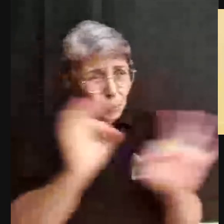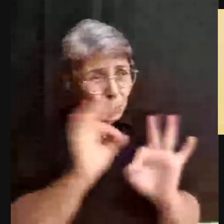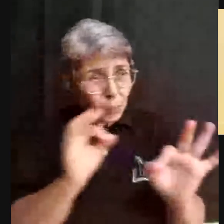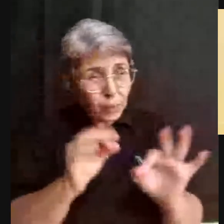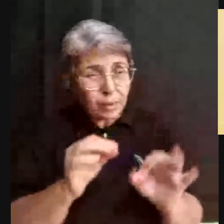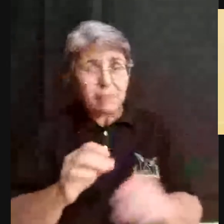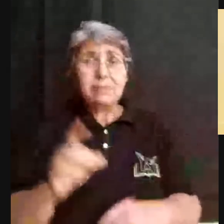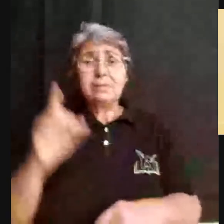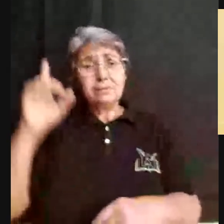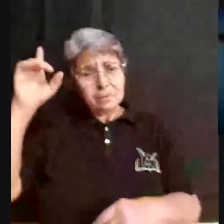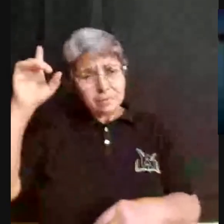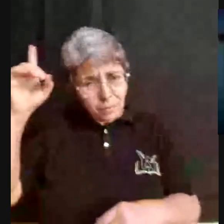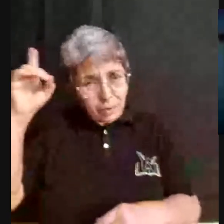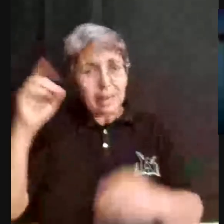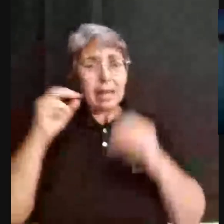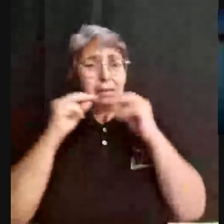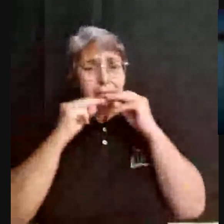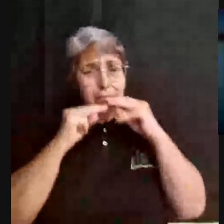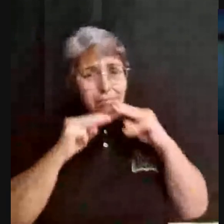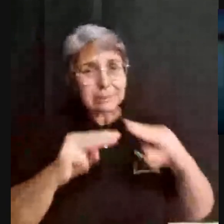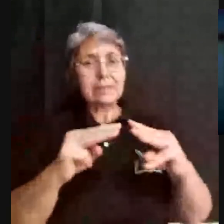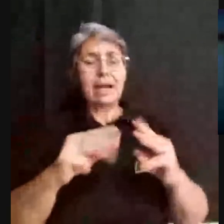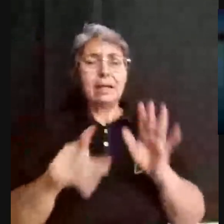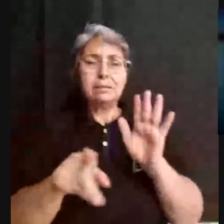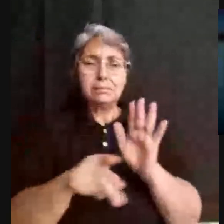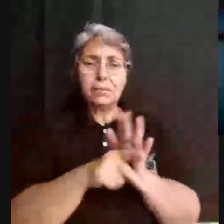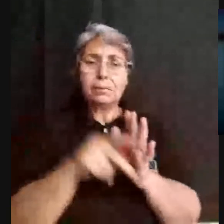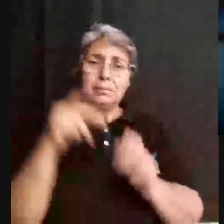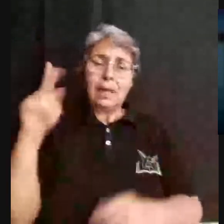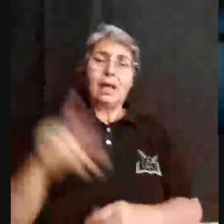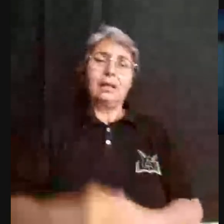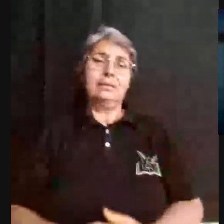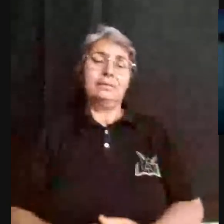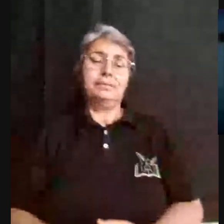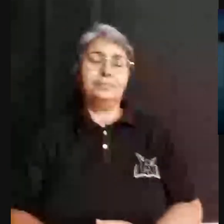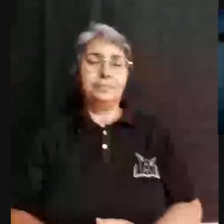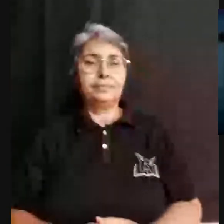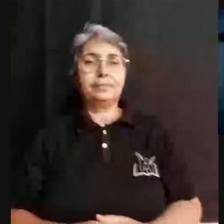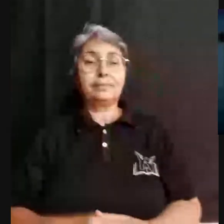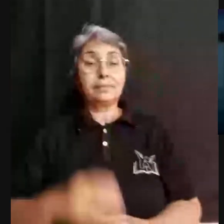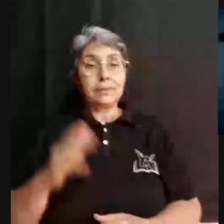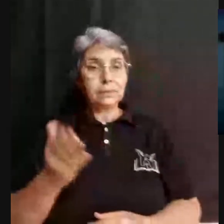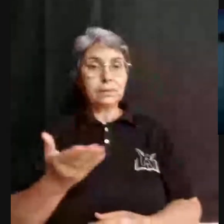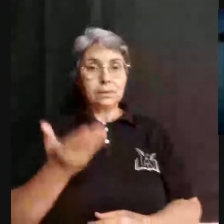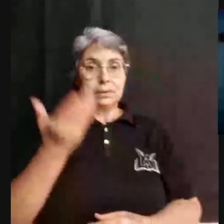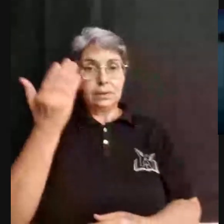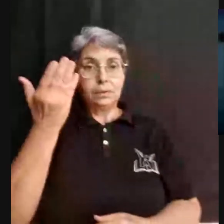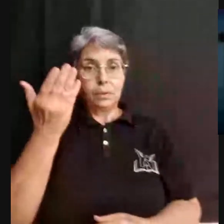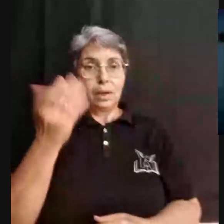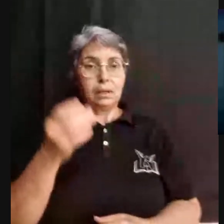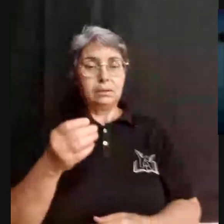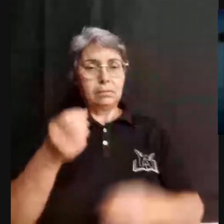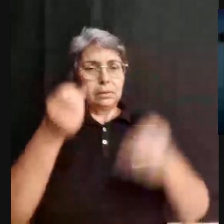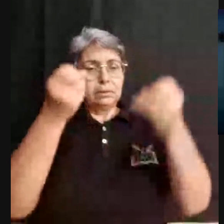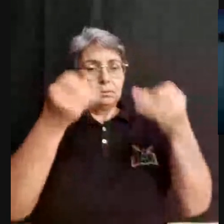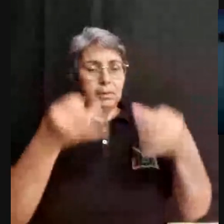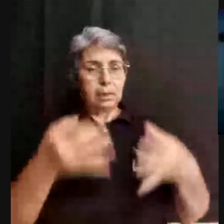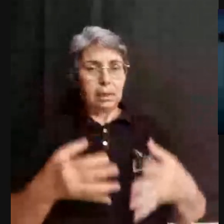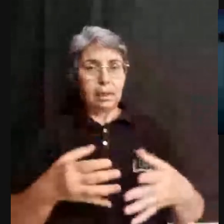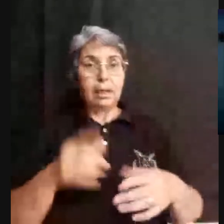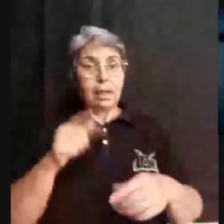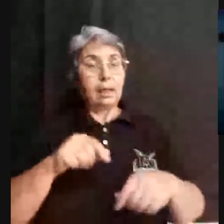que o que o irmão White basicamente está dizendo aqui é que tornou-se claro, tornou-se